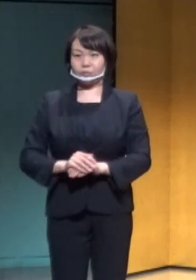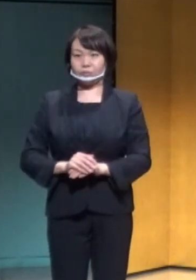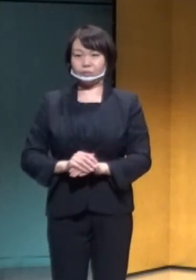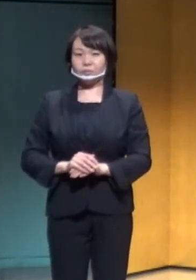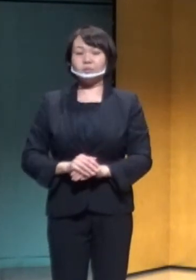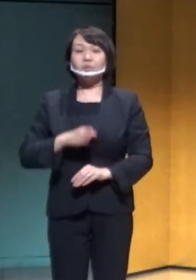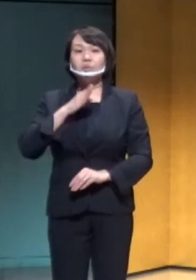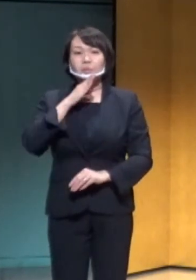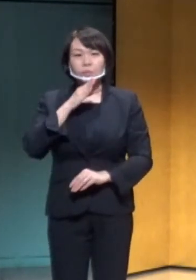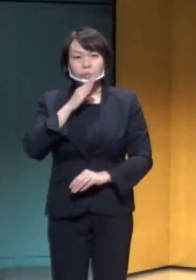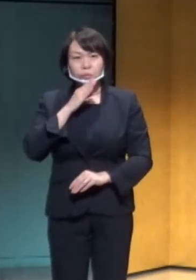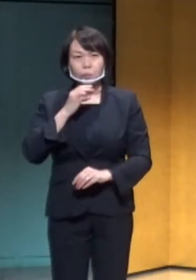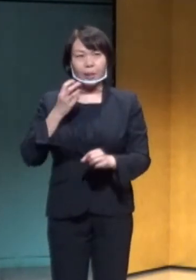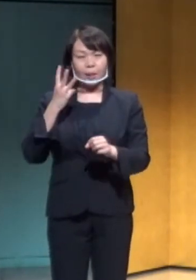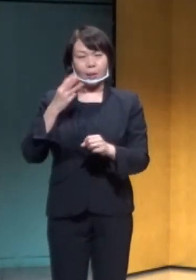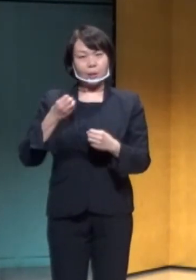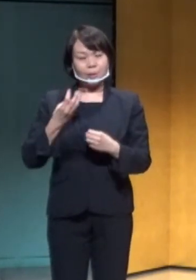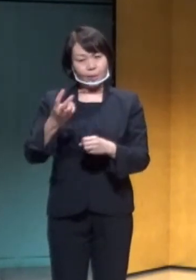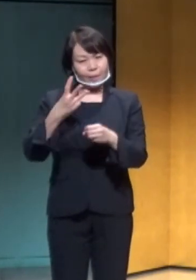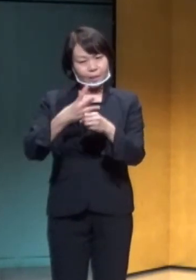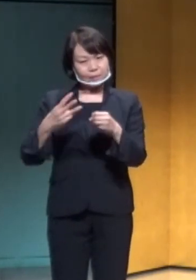ればこの令和3年度に